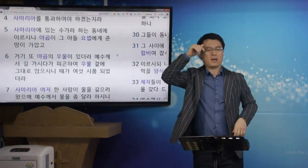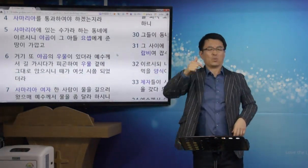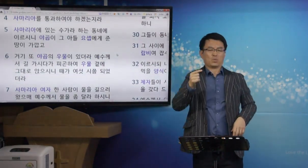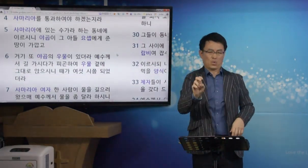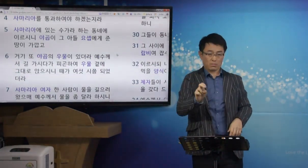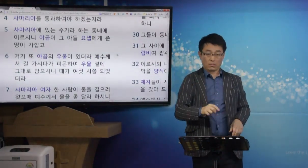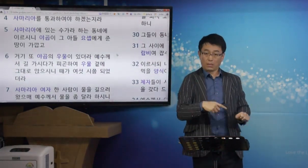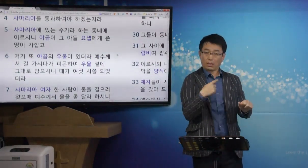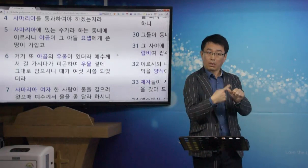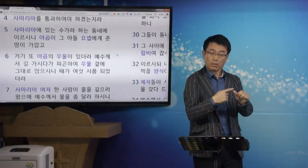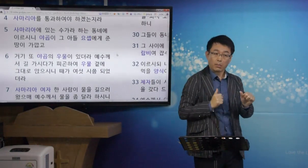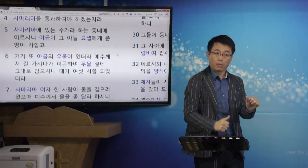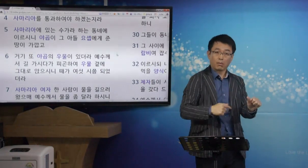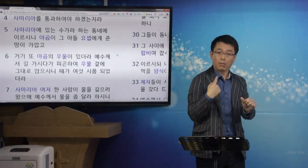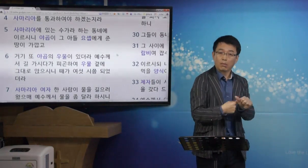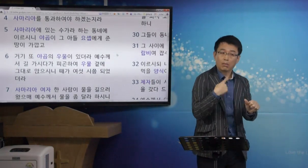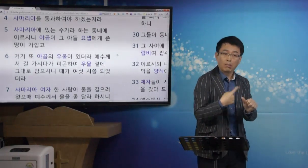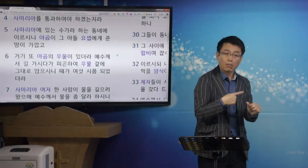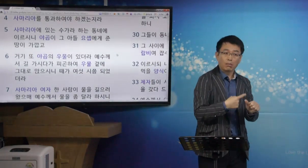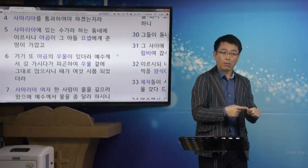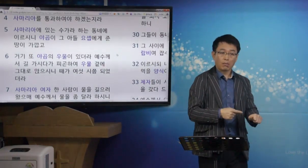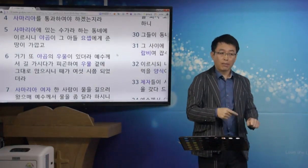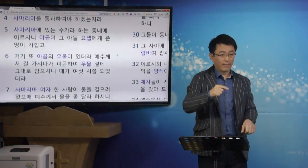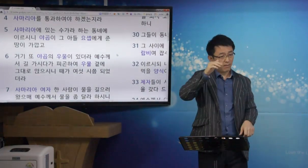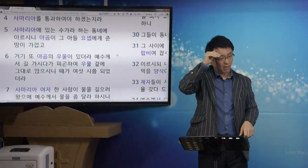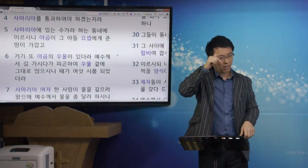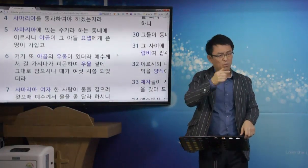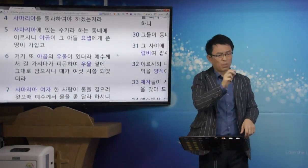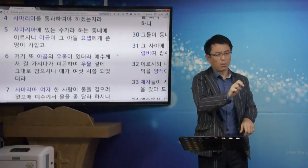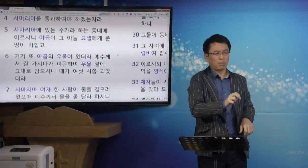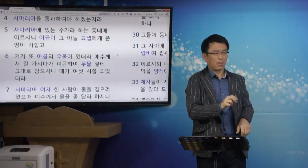너희가 개놈이다, 개 같은 놈이다 라고 욕을 하고